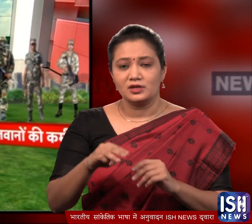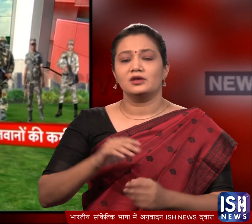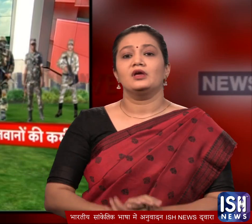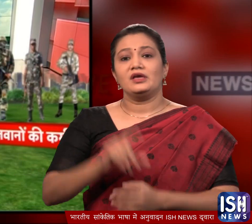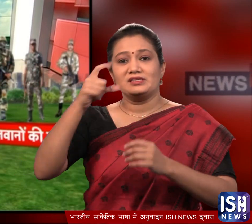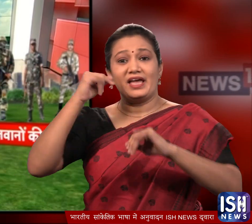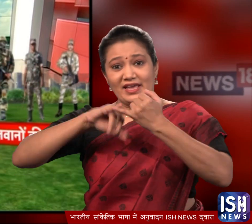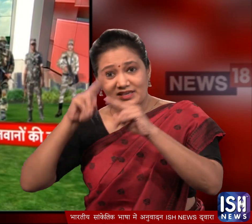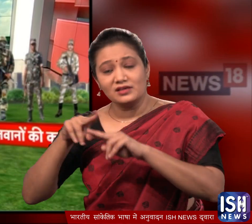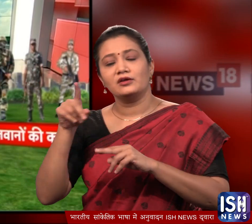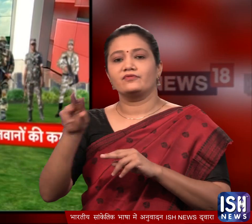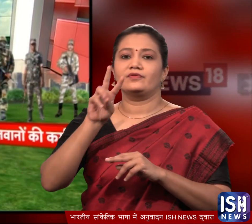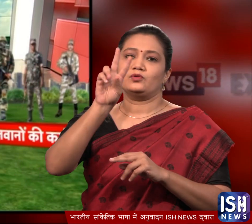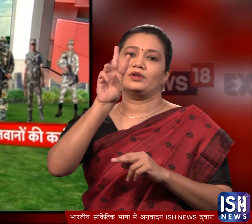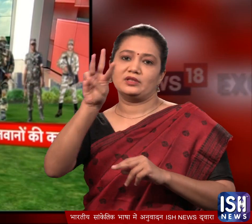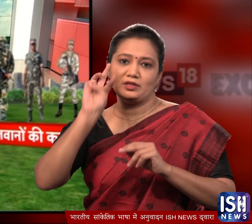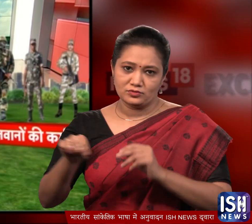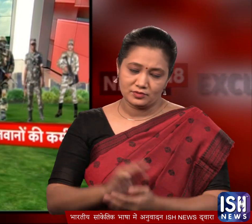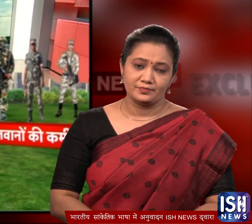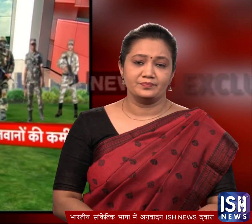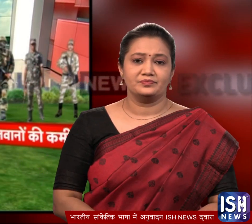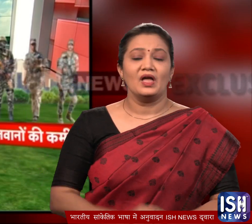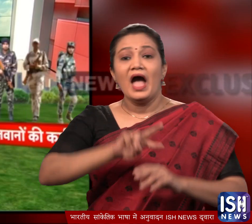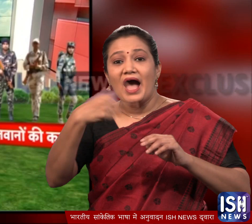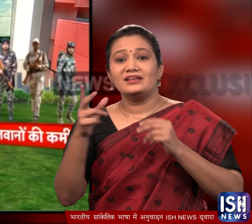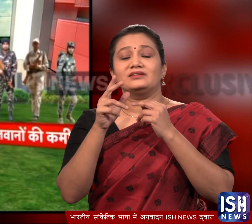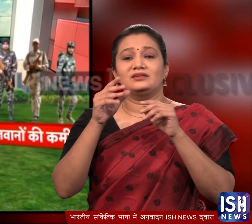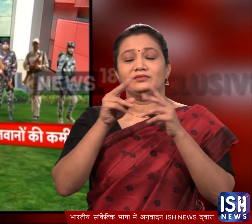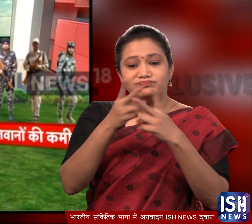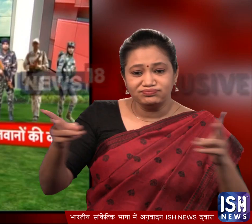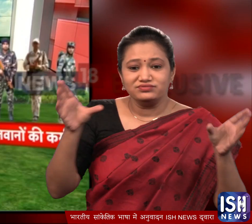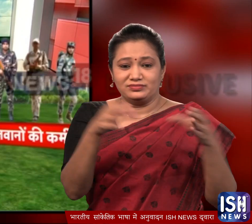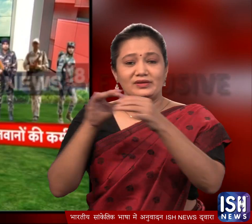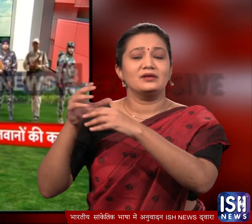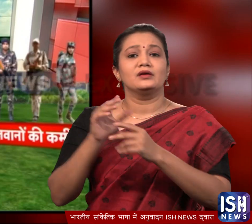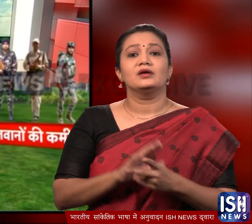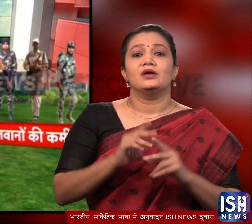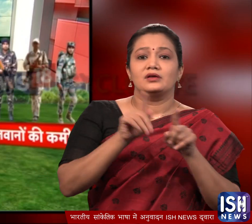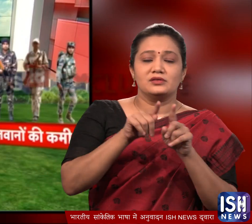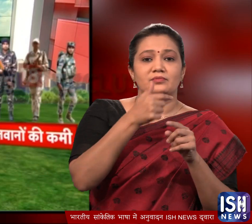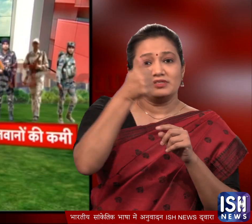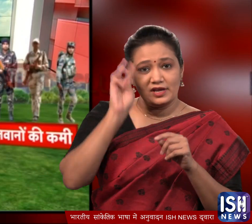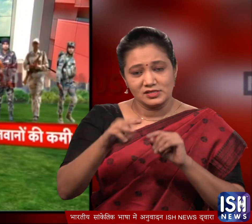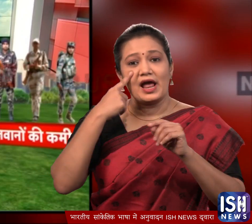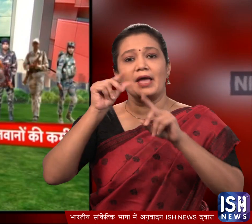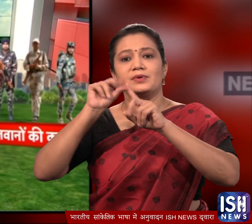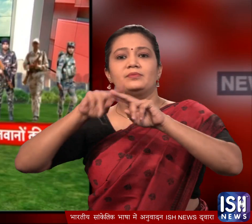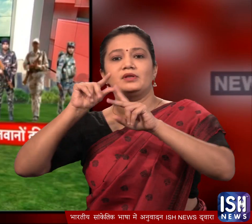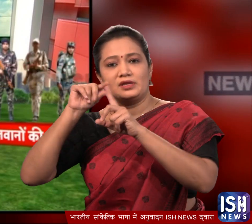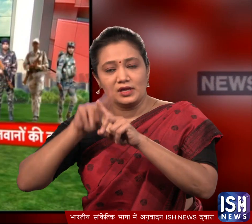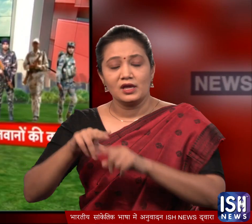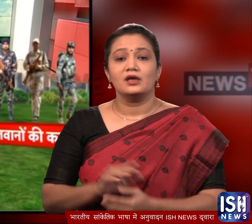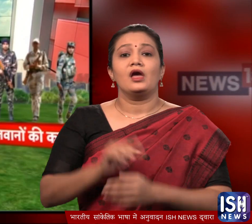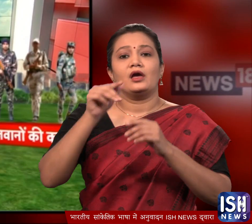में 23,000 से ज्यादा जवानों के पद खाली। यही नहीं, सशस्त्र सीमा बल में 19,000, आईटीबीपी में करीब 6,000